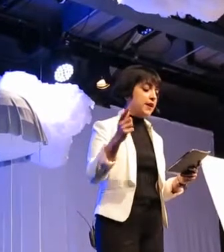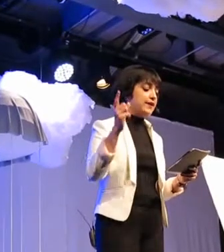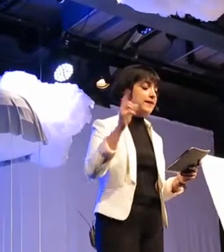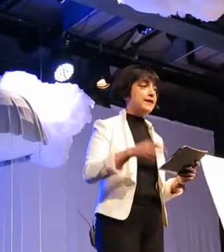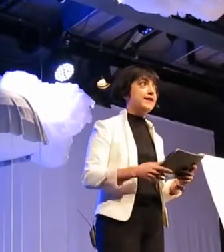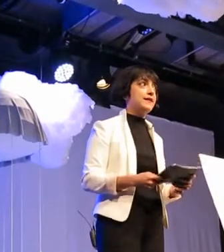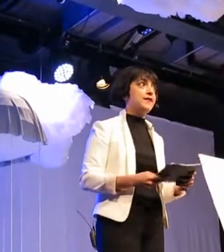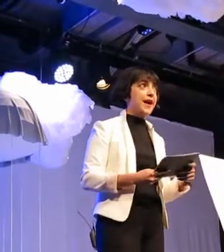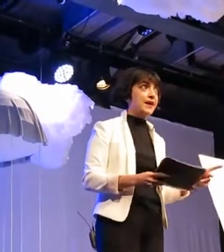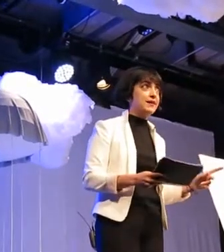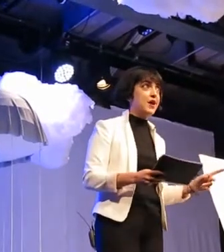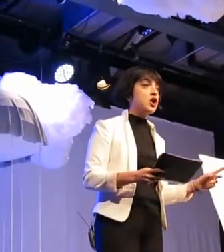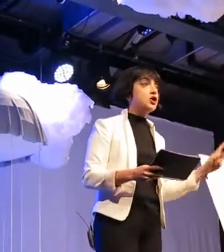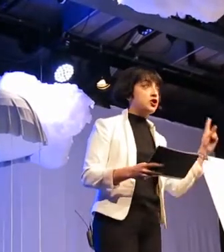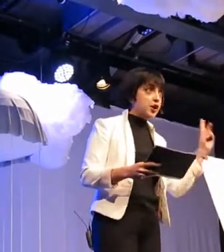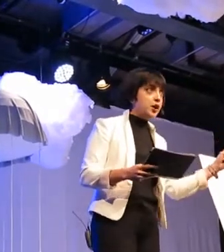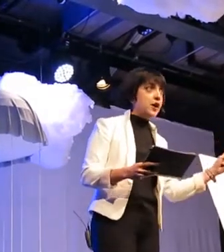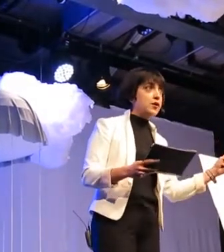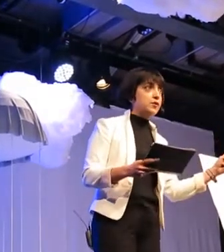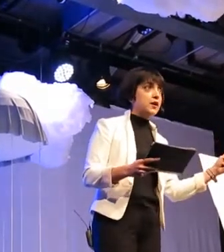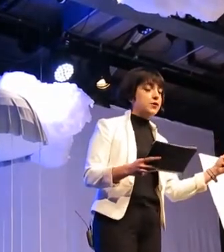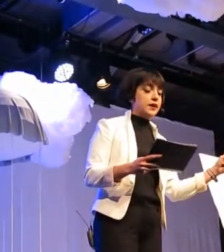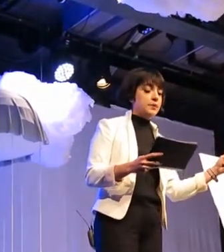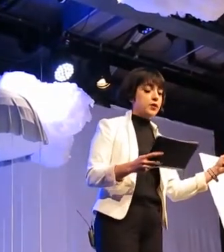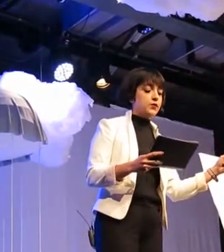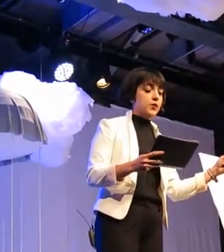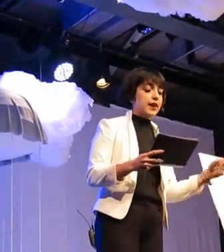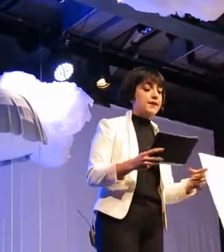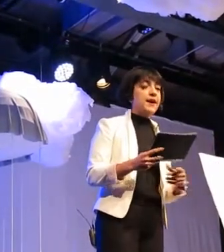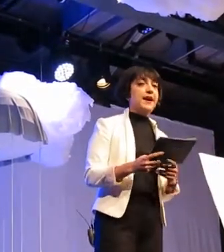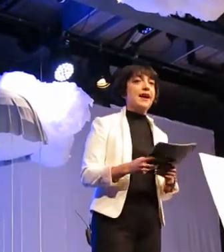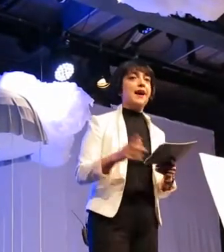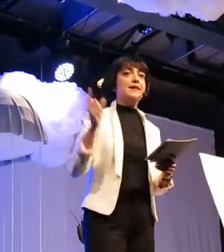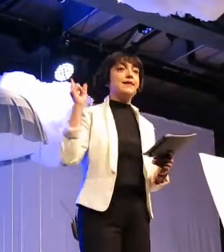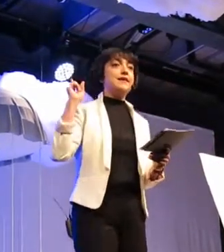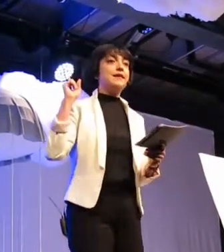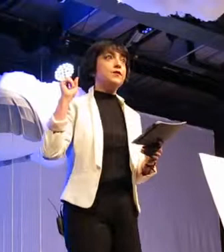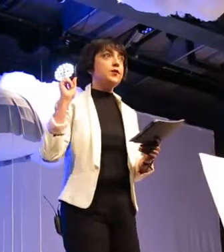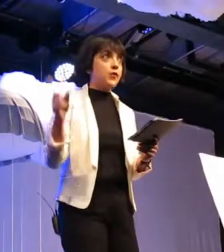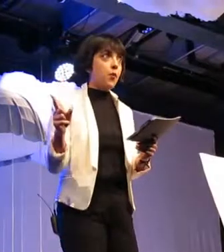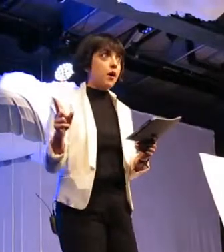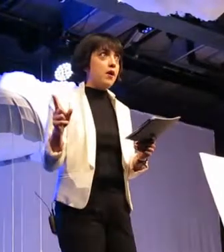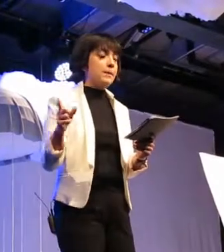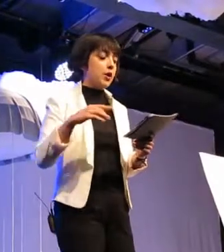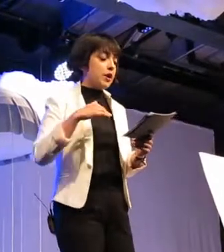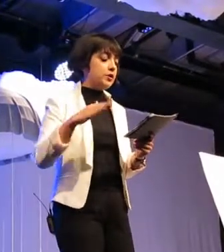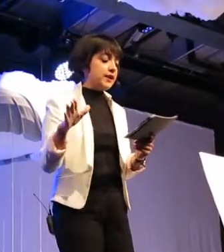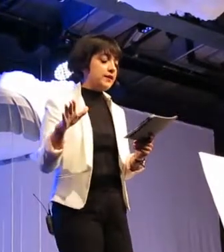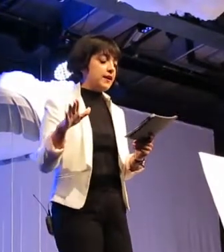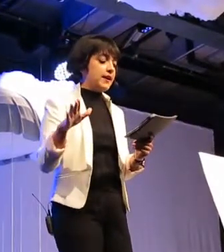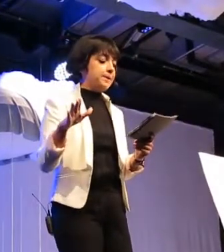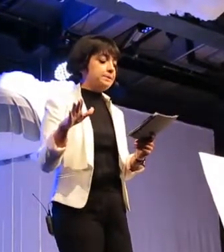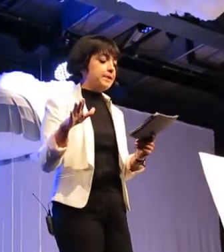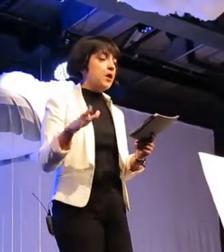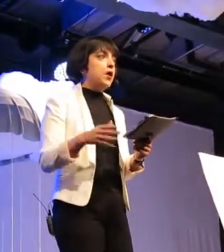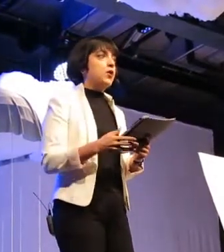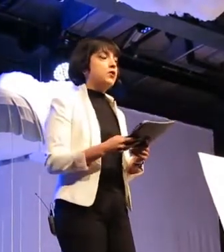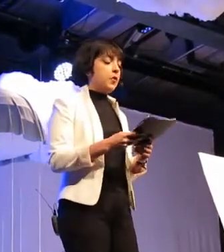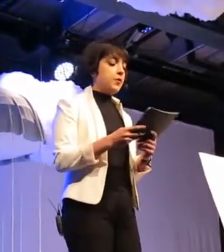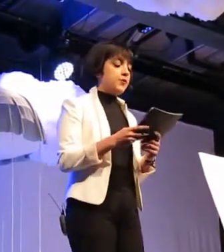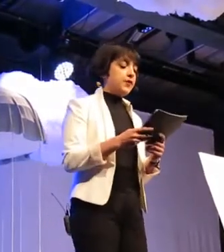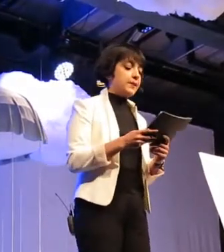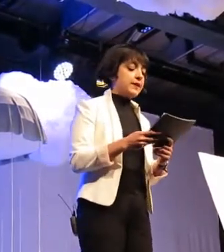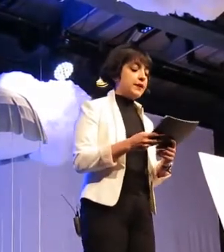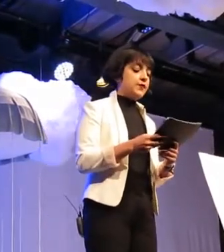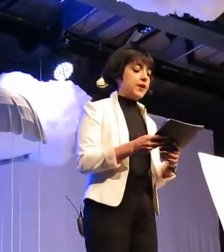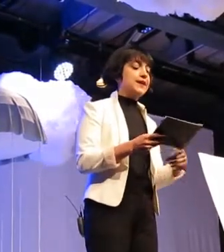kostnaderna för att alternativ 1 göra någonting åt klimatfrågan eller alternativ 2 bara skita i det.